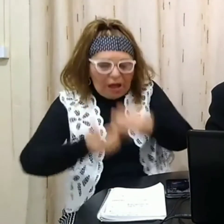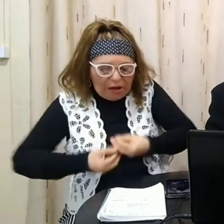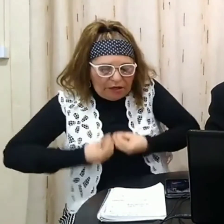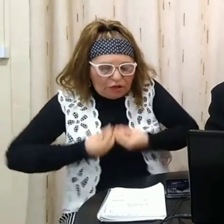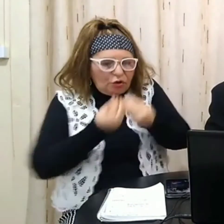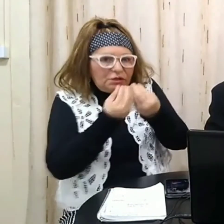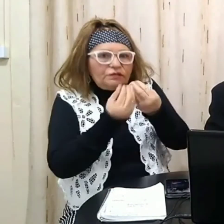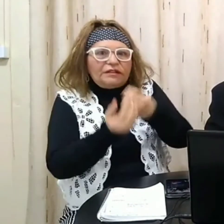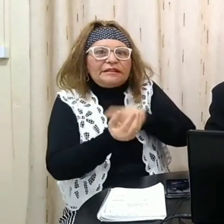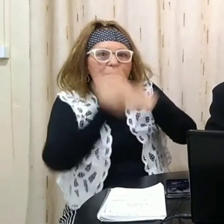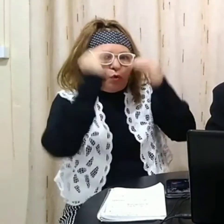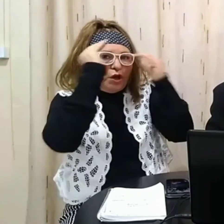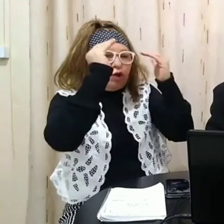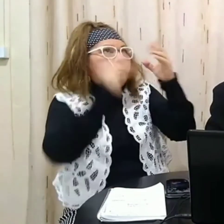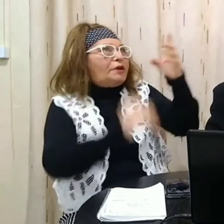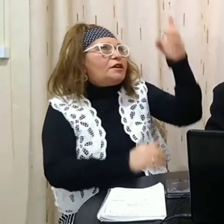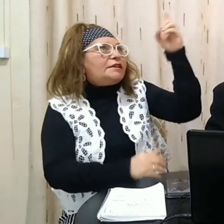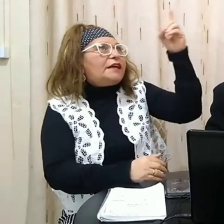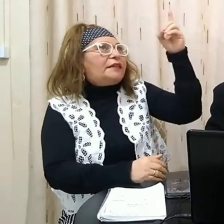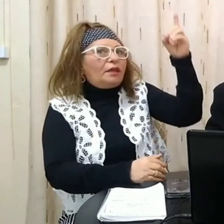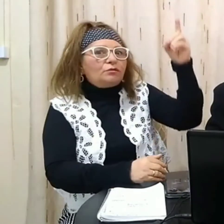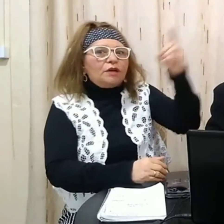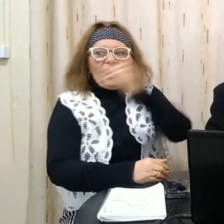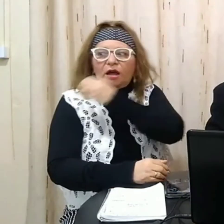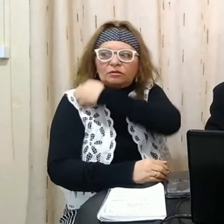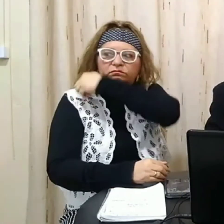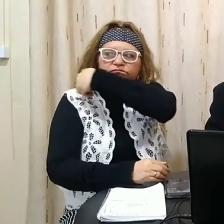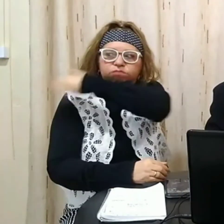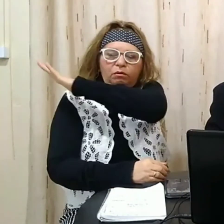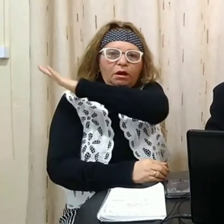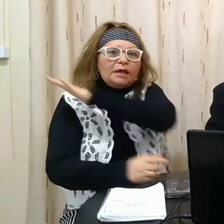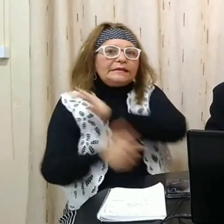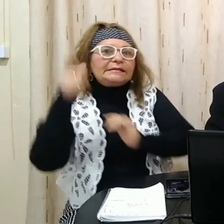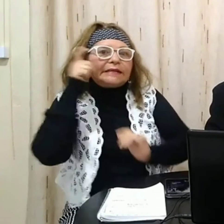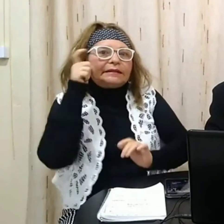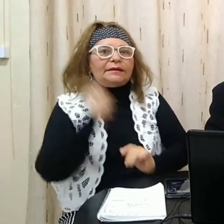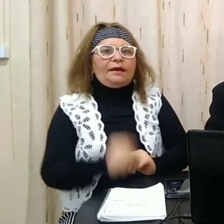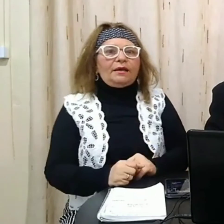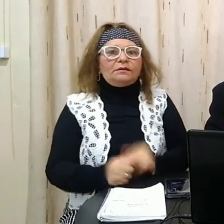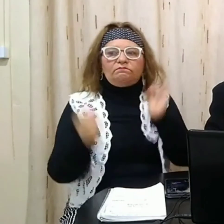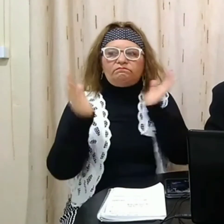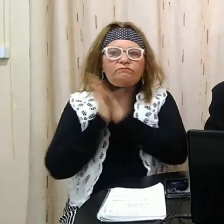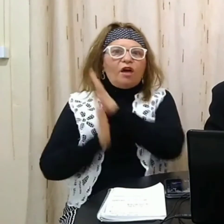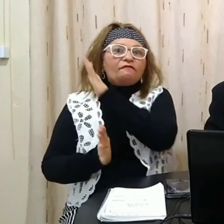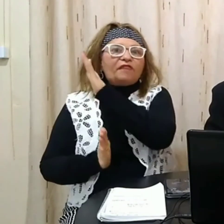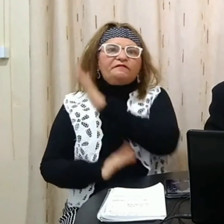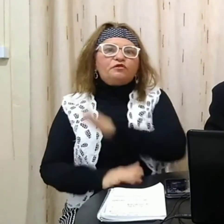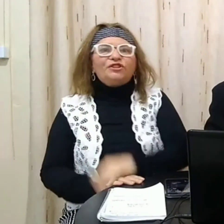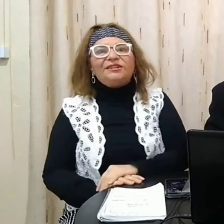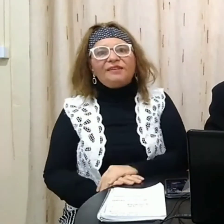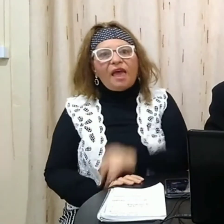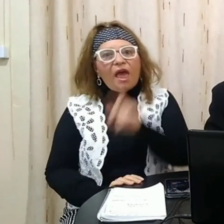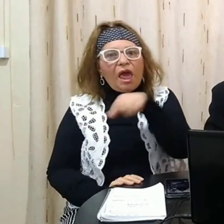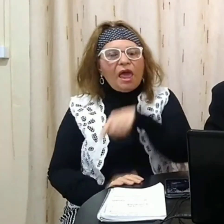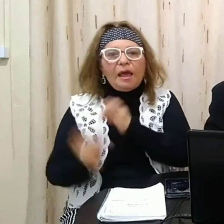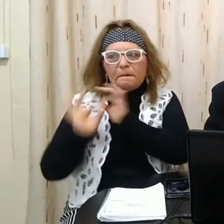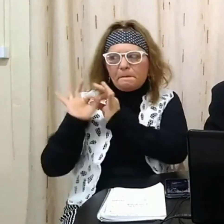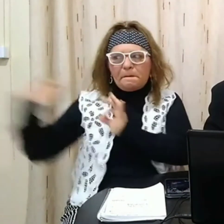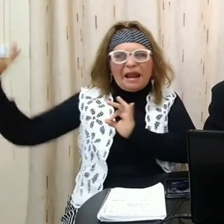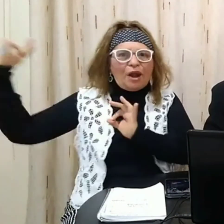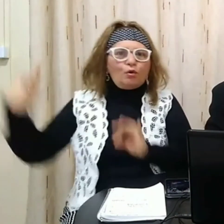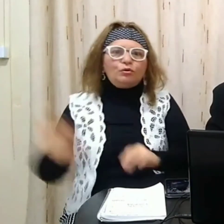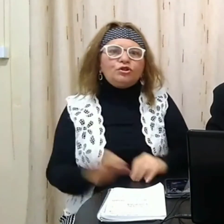temor e obediência, resistir ao diabo fortemente, o diabo vai fugir de nós. Ele não vai